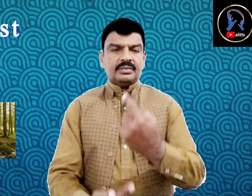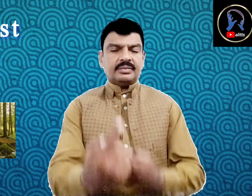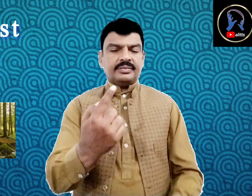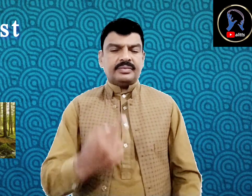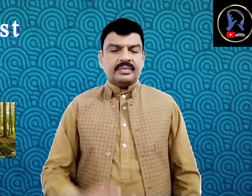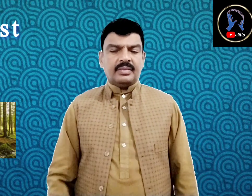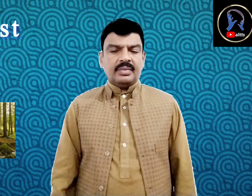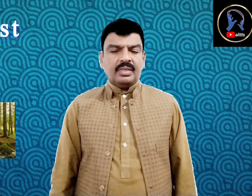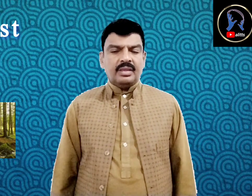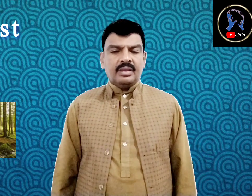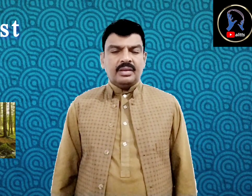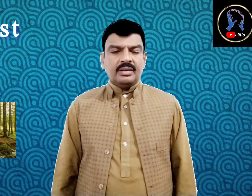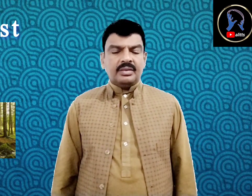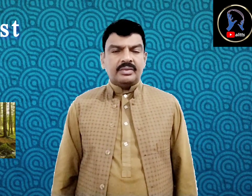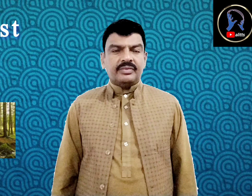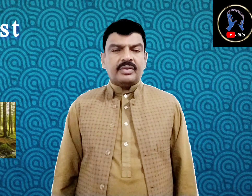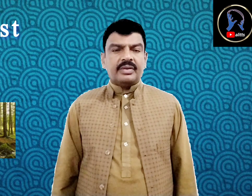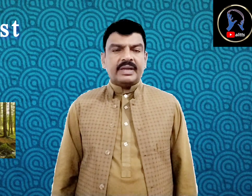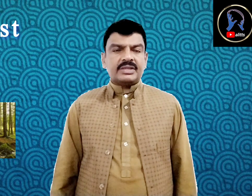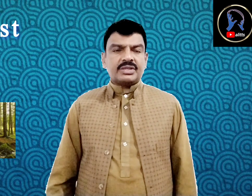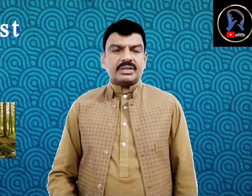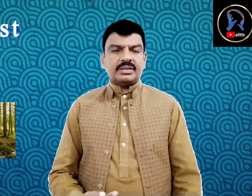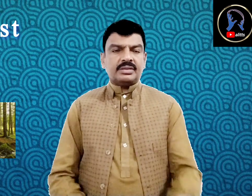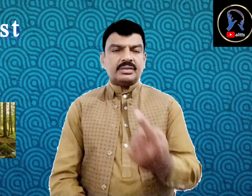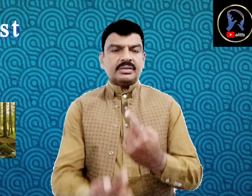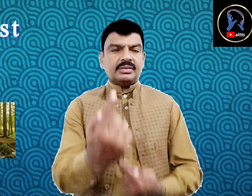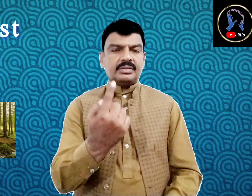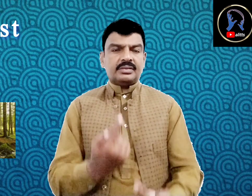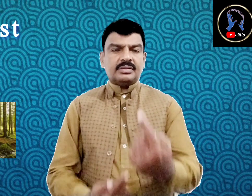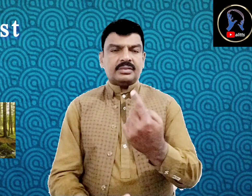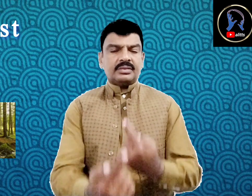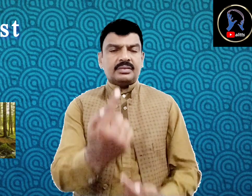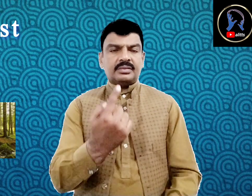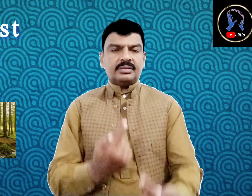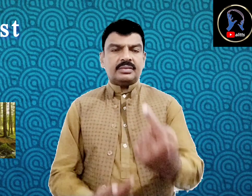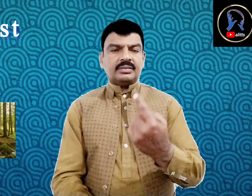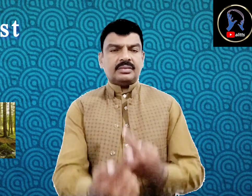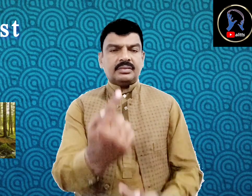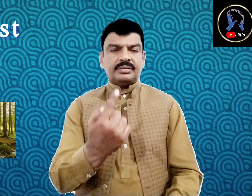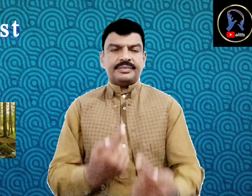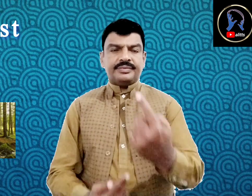फॉरेस्ट।